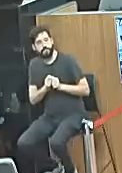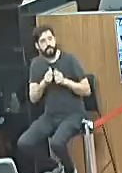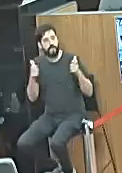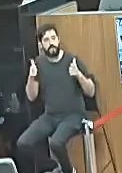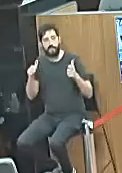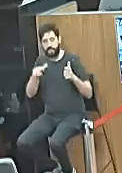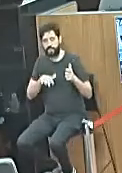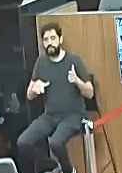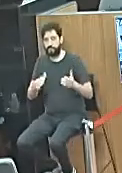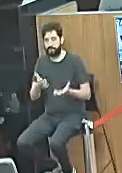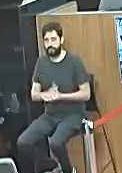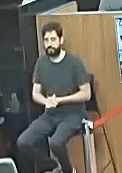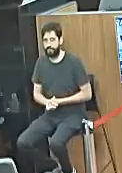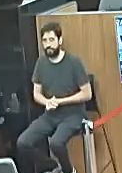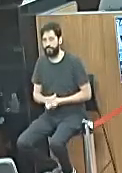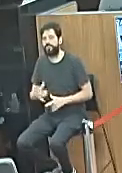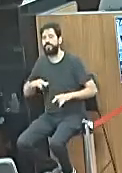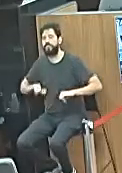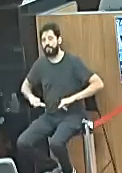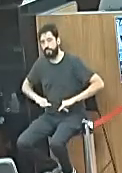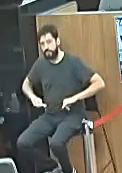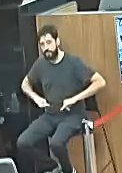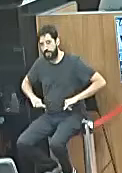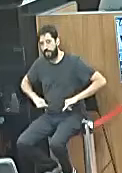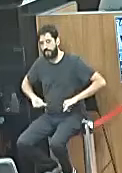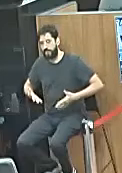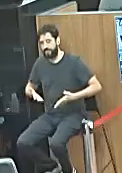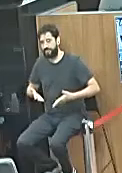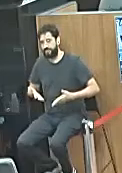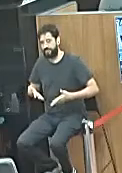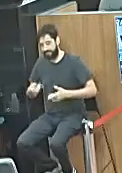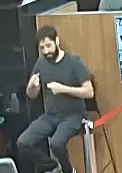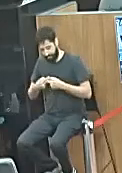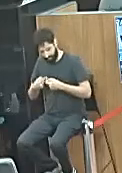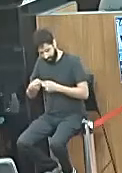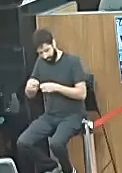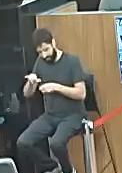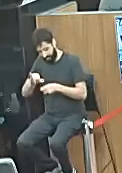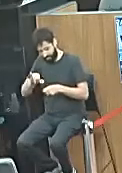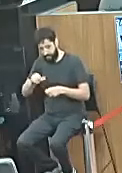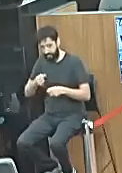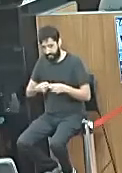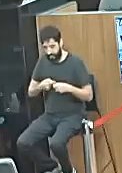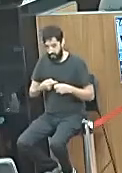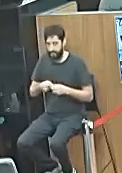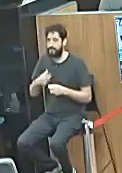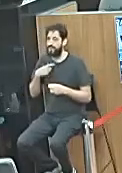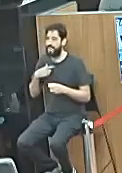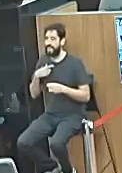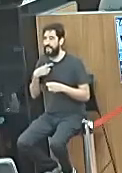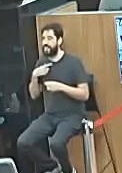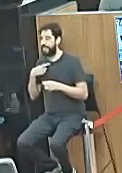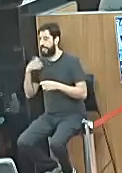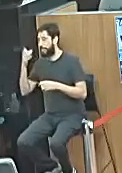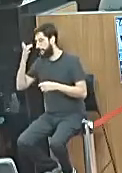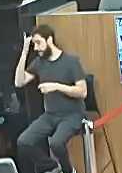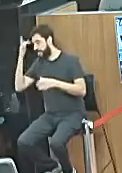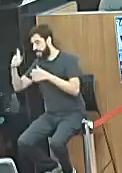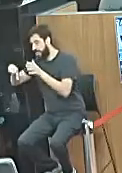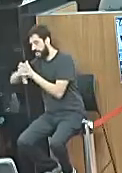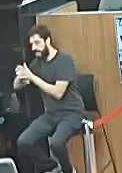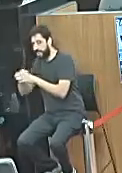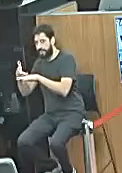nós aqui vêm sofrendo essa cidade vem sofrendo com a migração dos criminosos no fenômeno